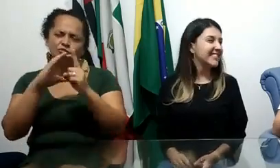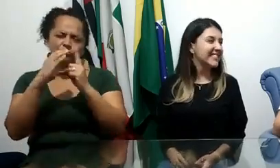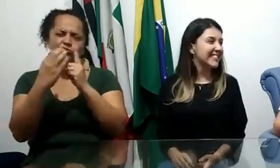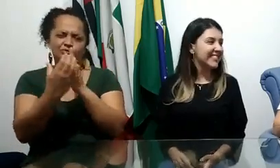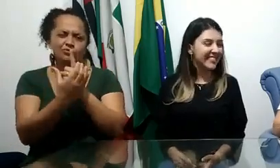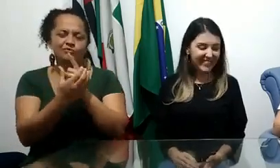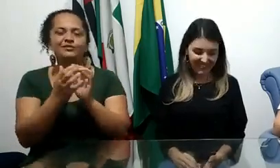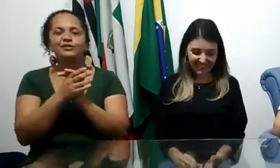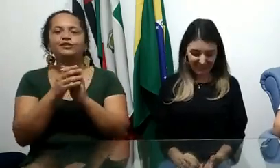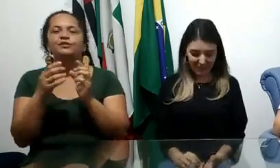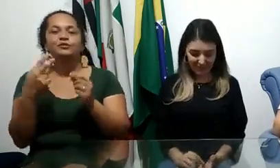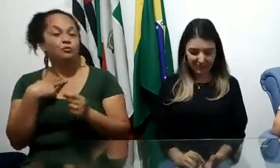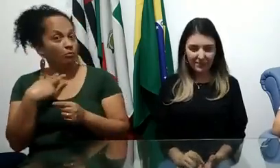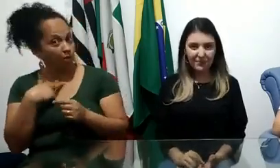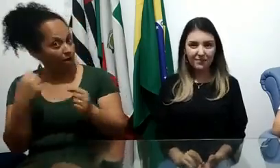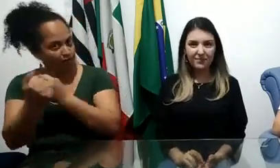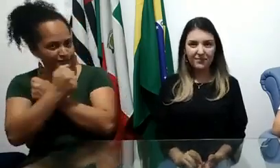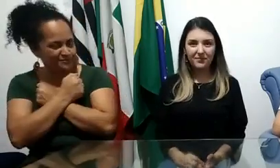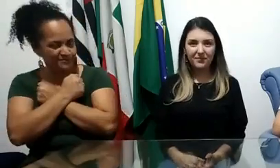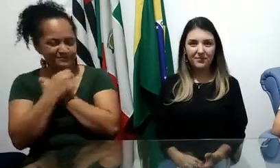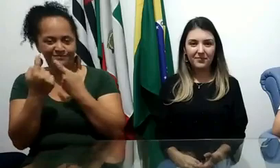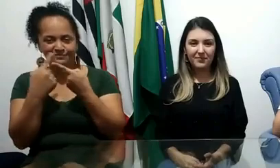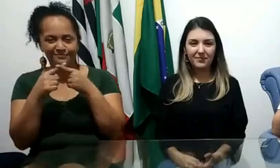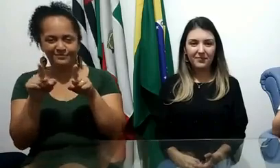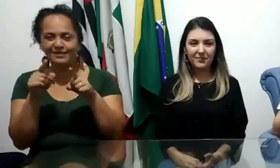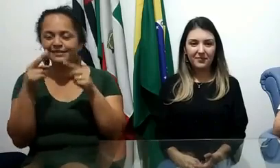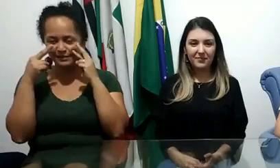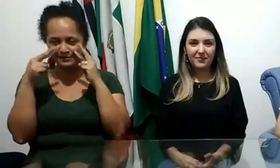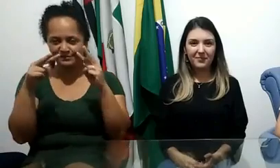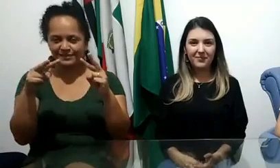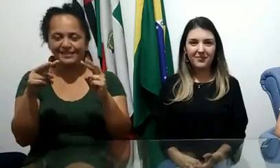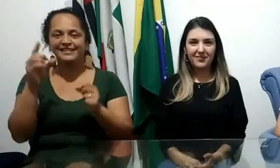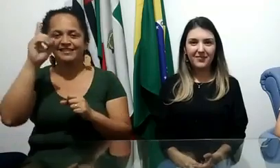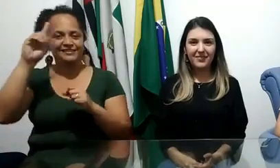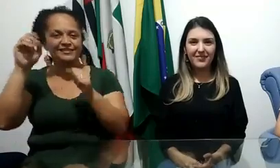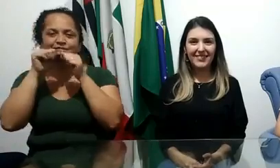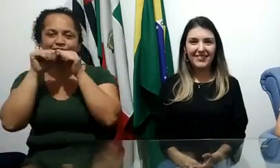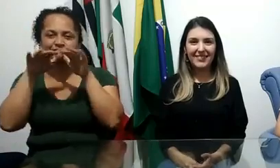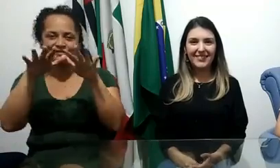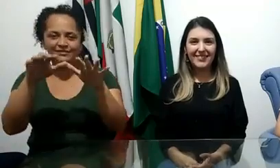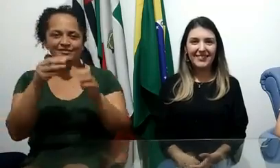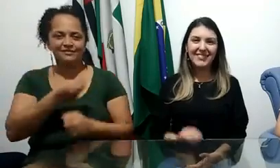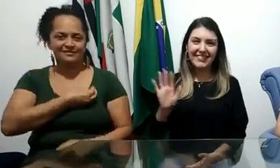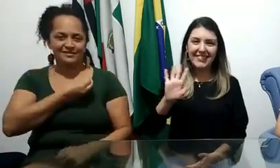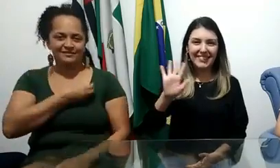mas dá pra ver, né? E é isso aí, gente. Que Deus abençoe a vida de vocês.